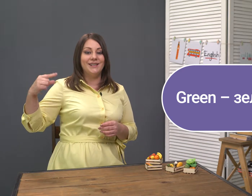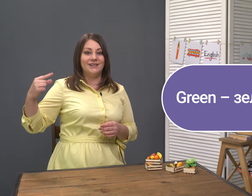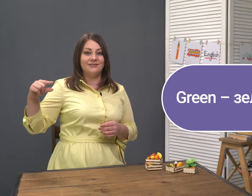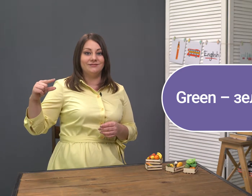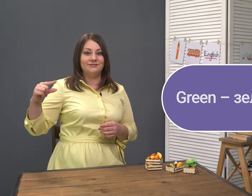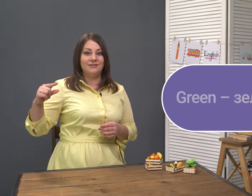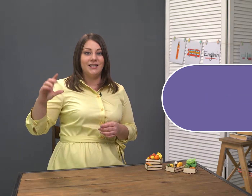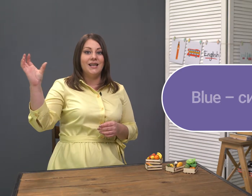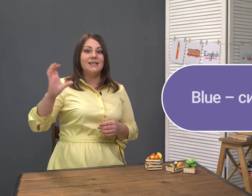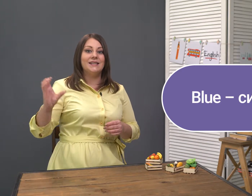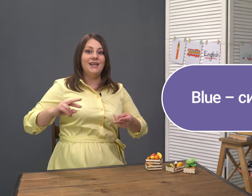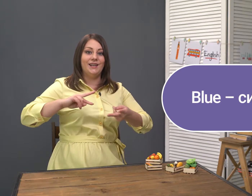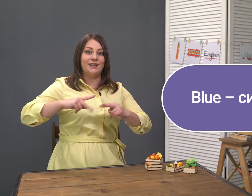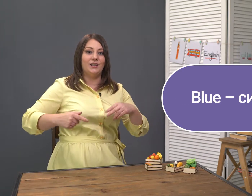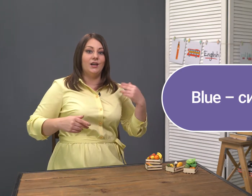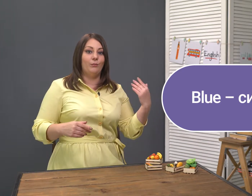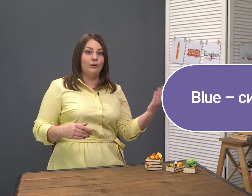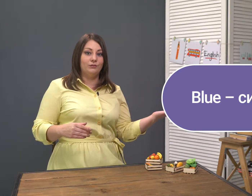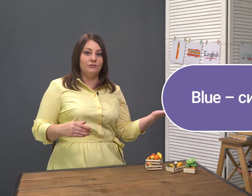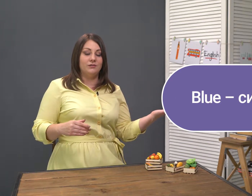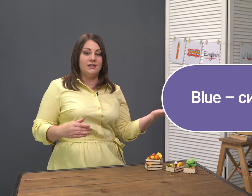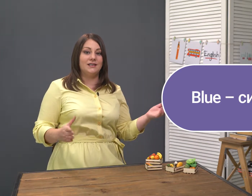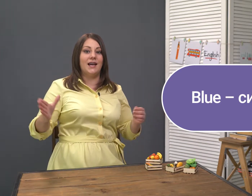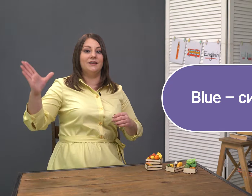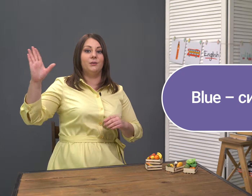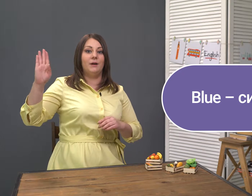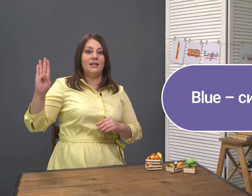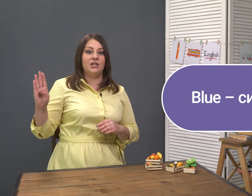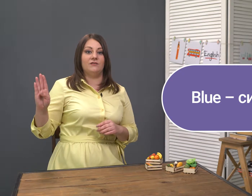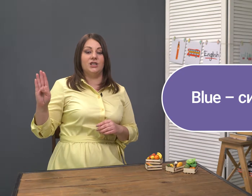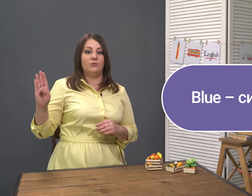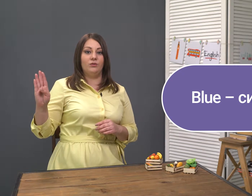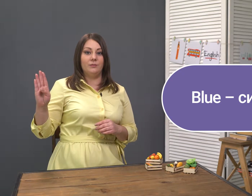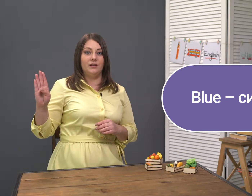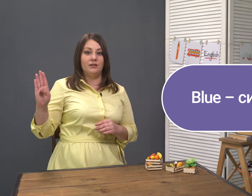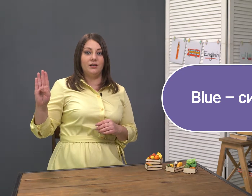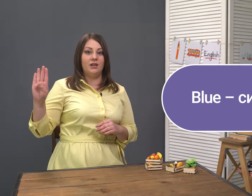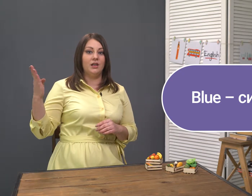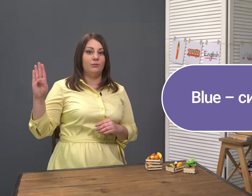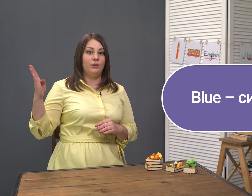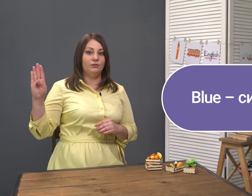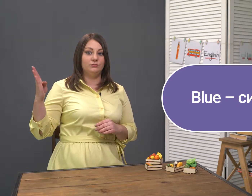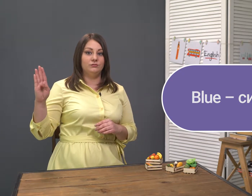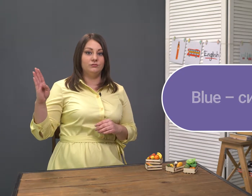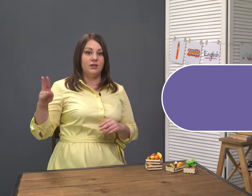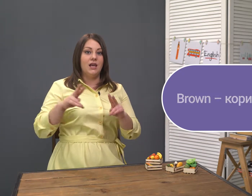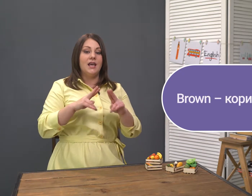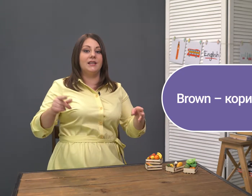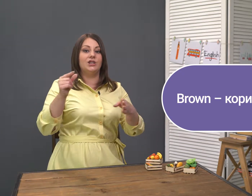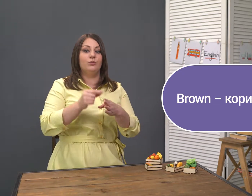Green. Синий – blue. Складываем пальчики в жест буквы B. Blue. Эта же